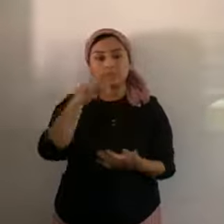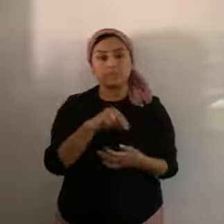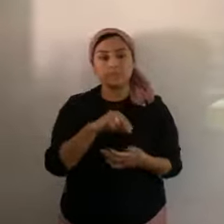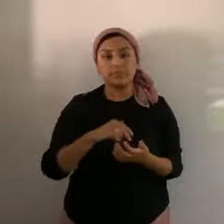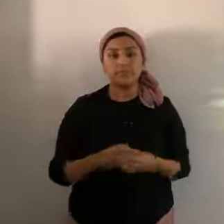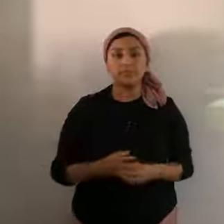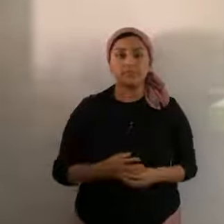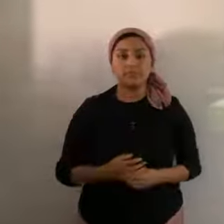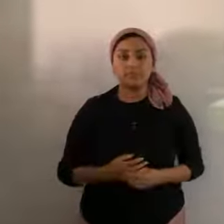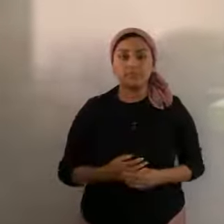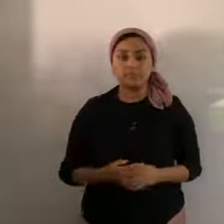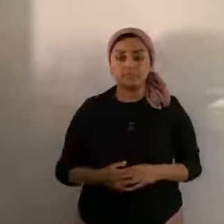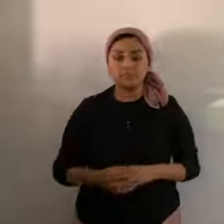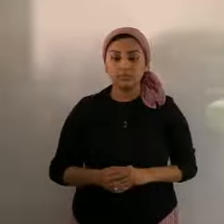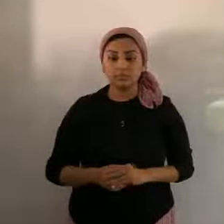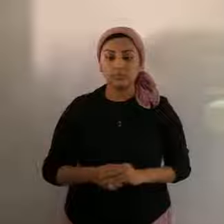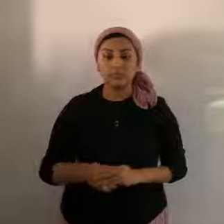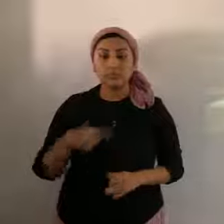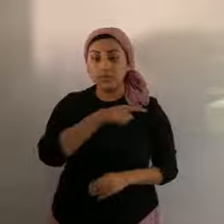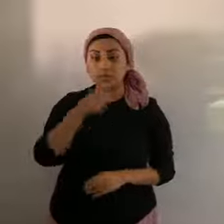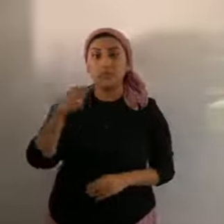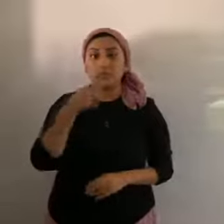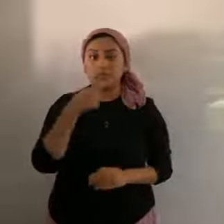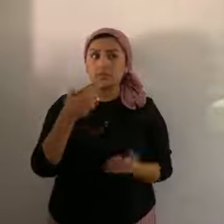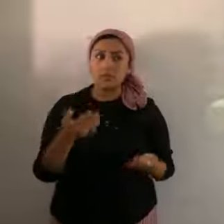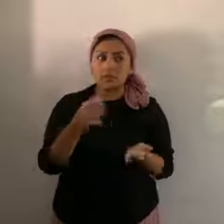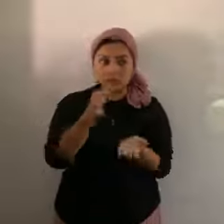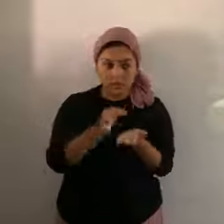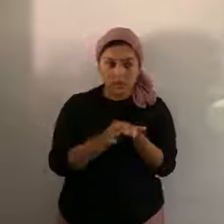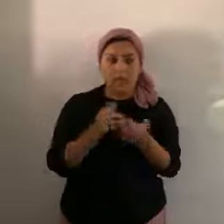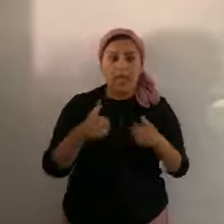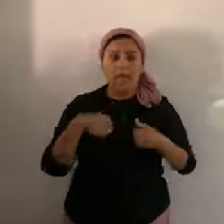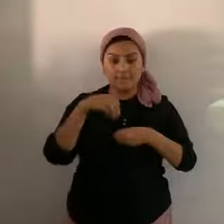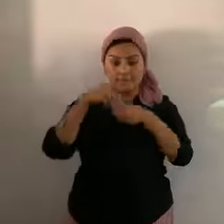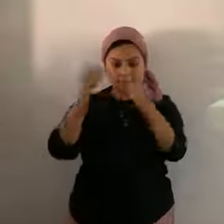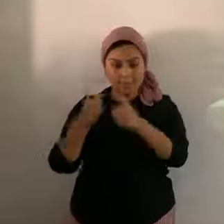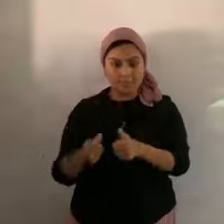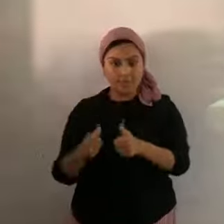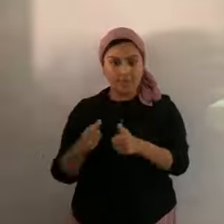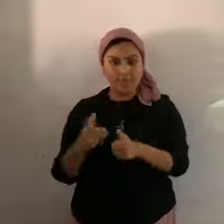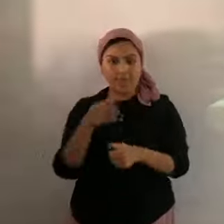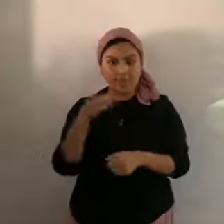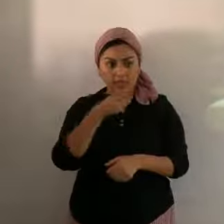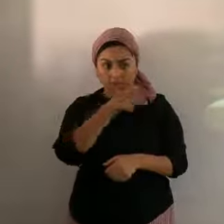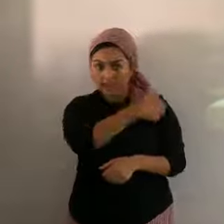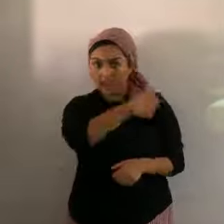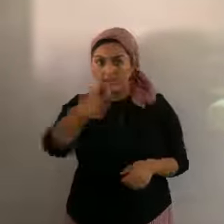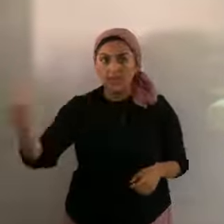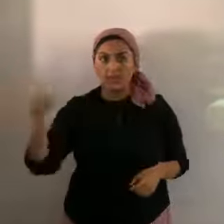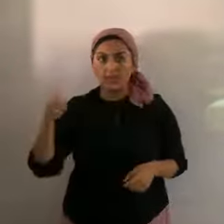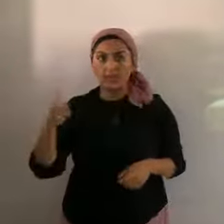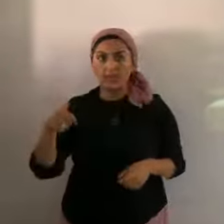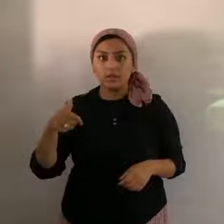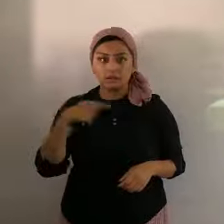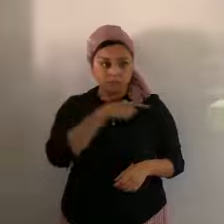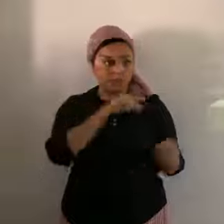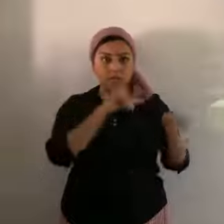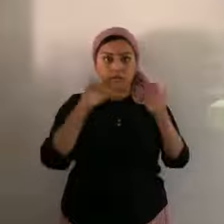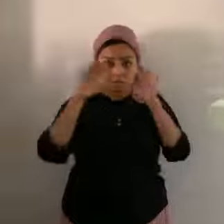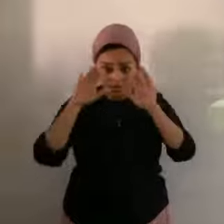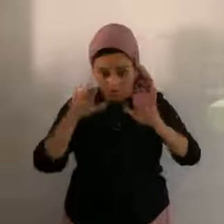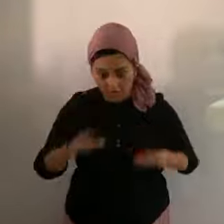Entonces, ellos sí dijeron, bueno, estas monedas tienen imágenes, es idolatría. ¿Y ellos acaso no estaban haciendo idolatría